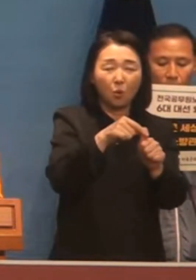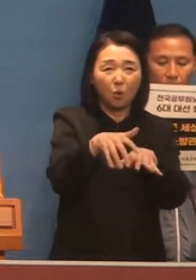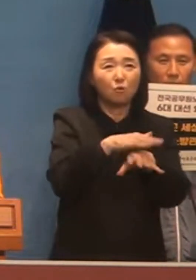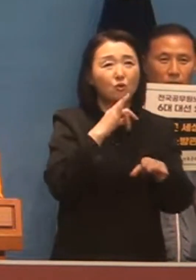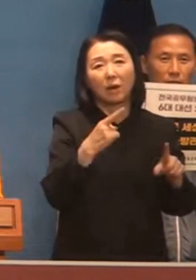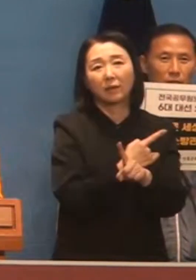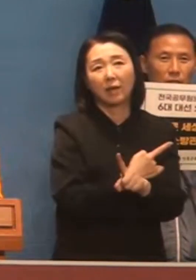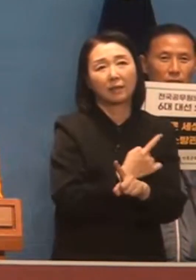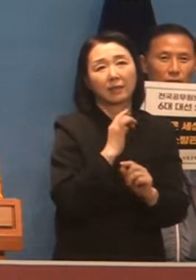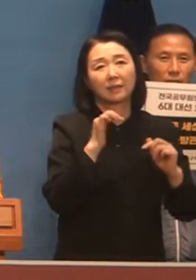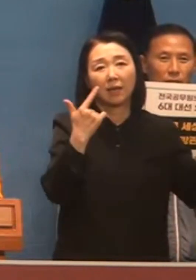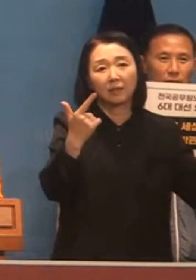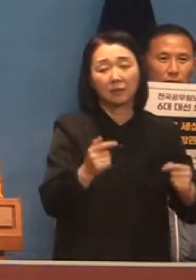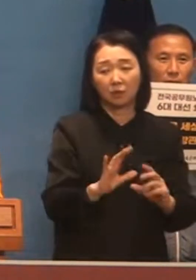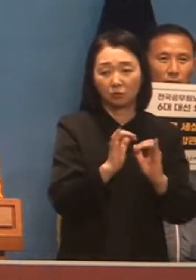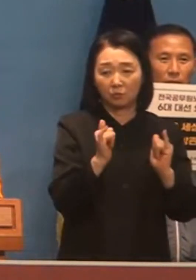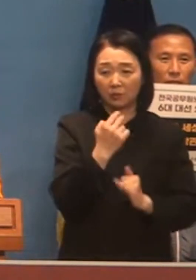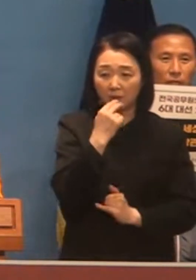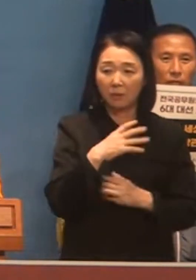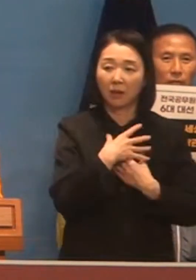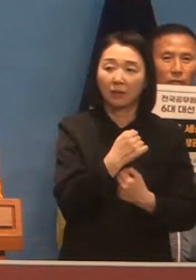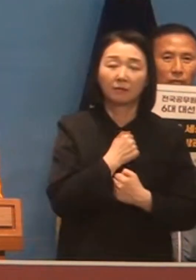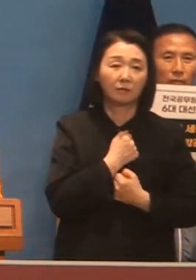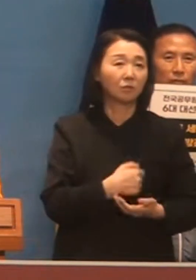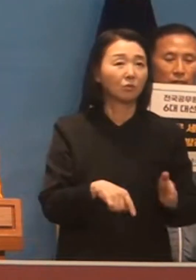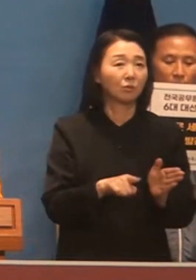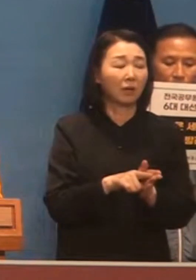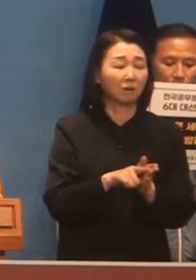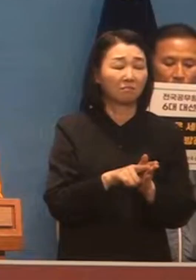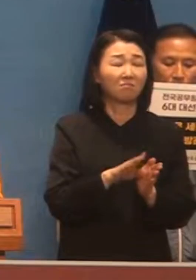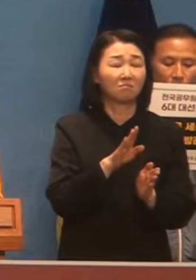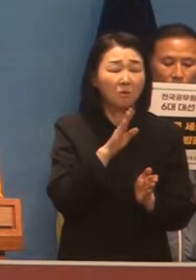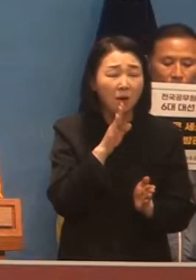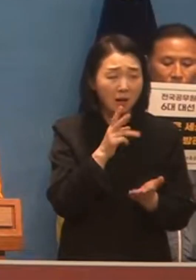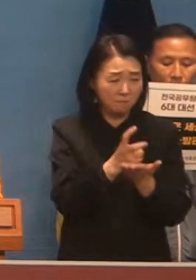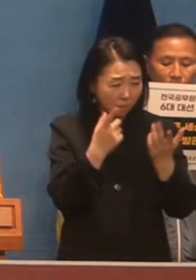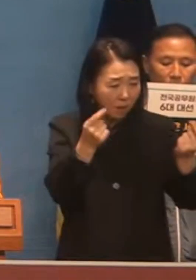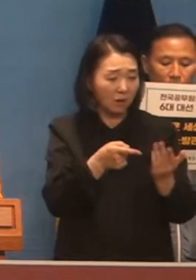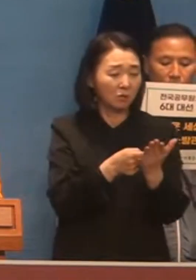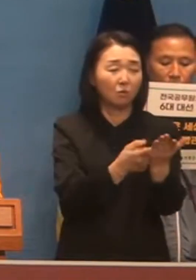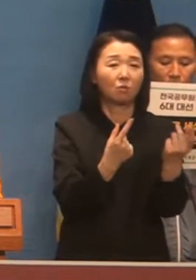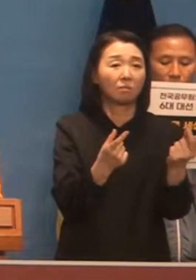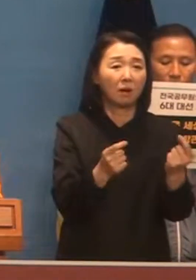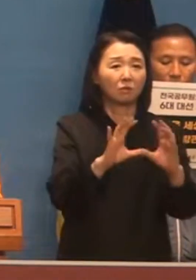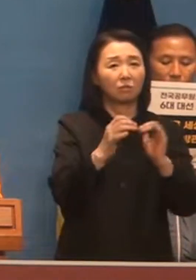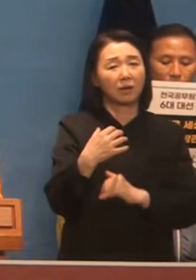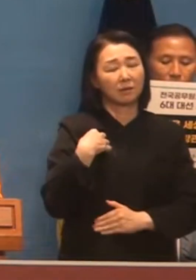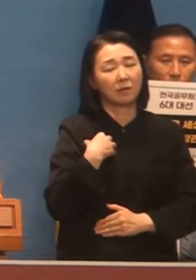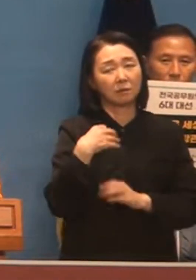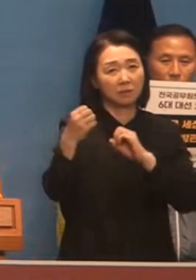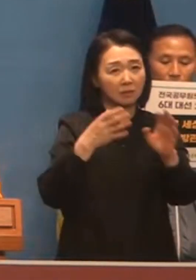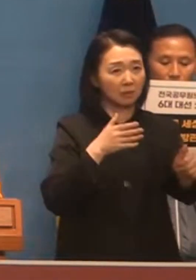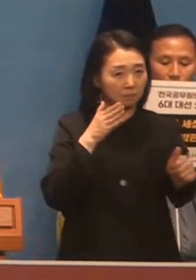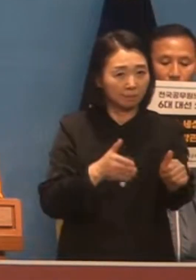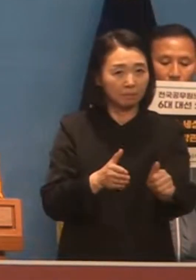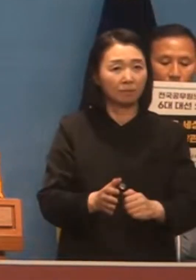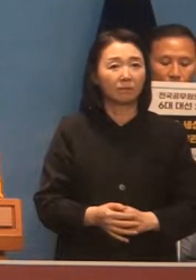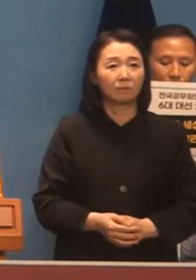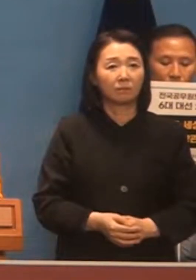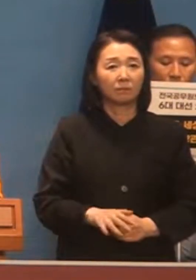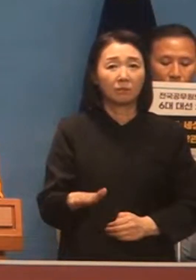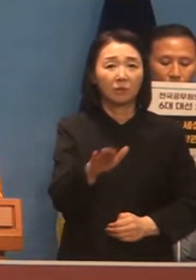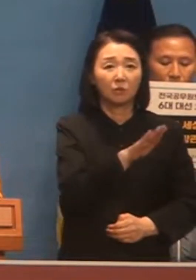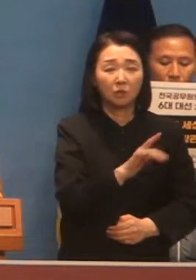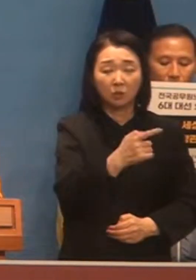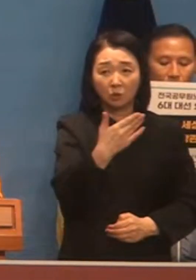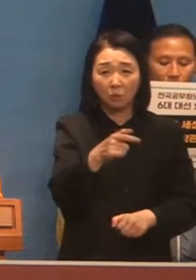아니다. 이는 국민의 생명과 안전을 지키기 위한 정당한 요구이며 그에 대한 국가의 책임 있는 응답을 촉구하는 것이다.